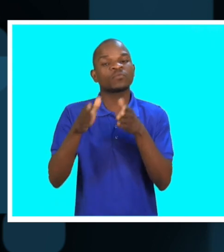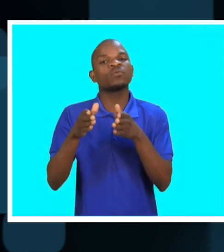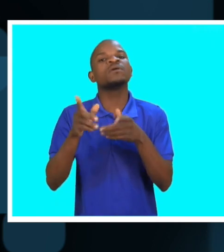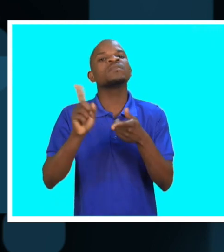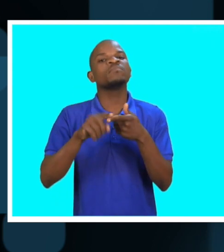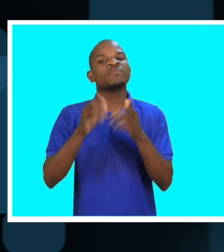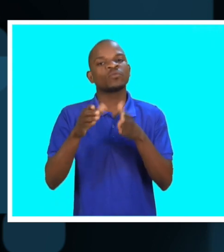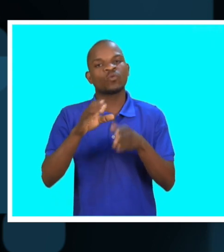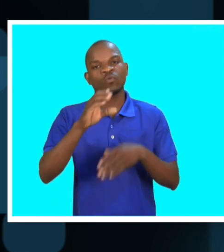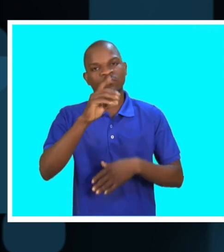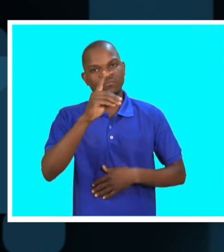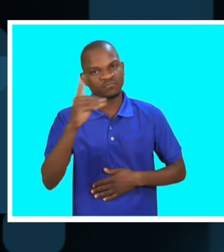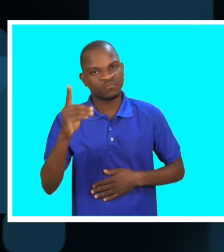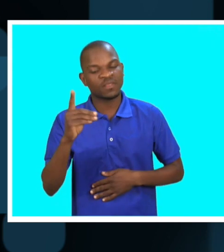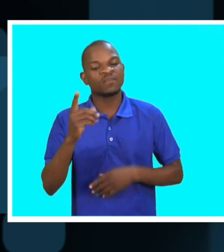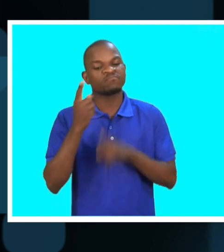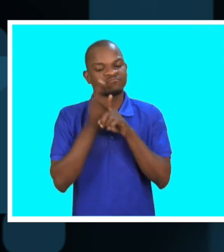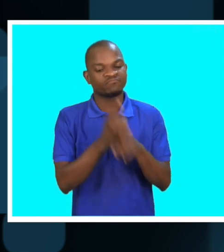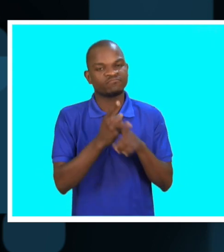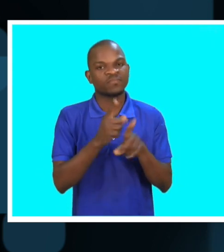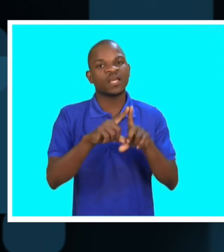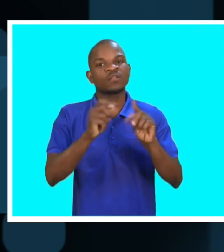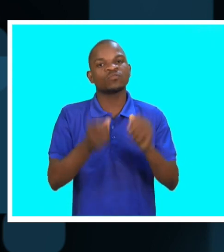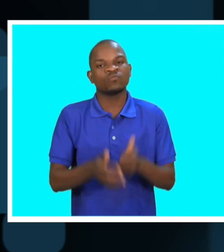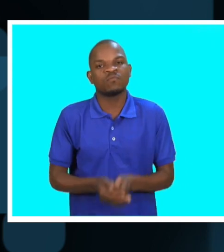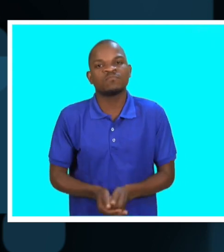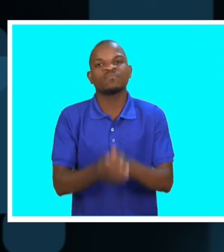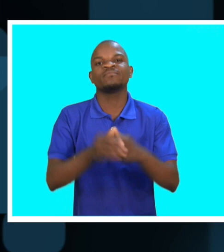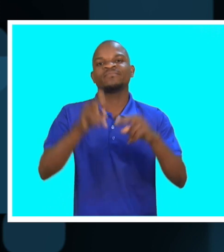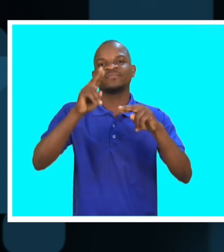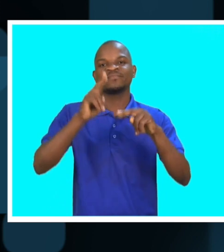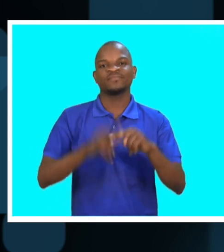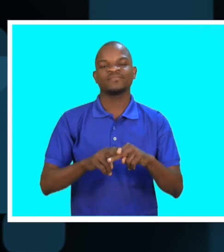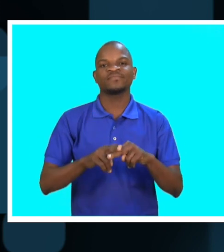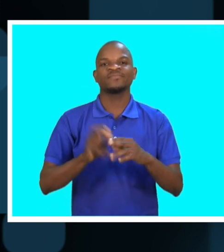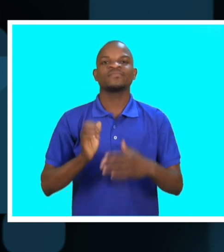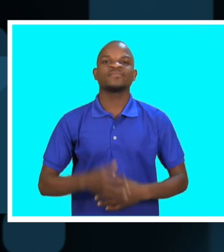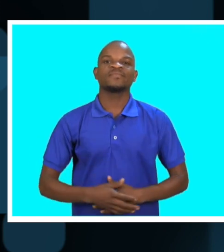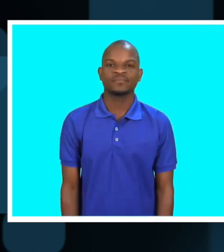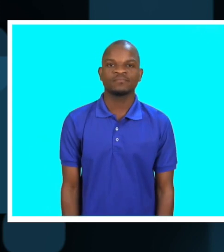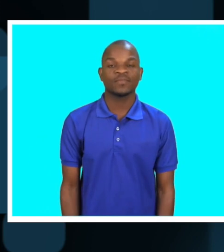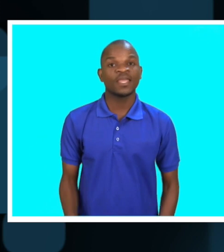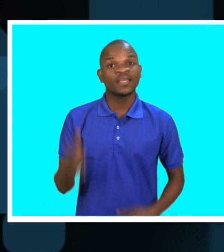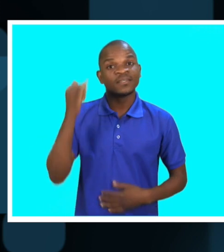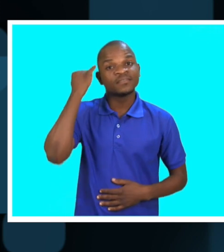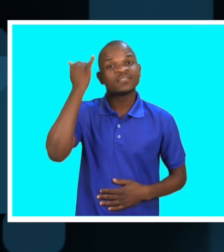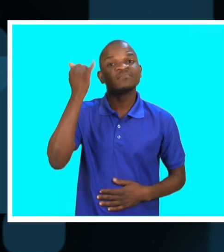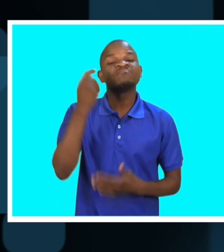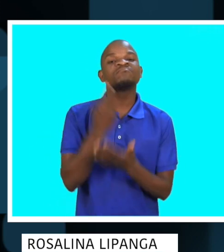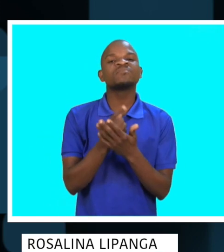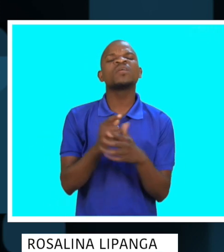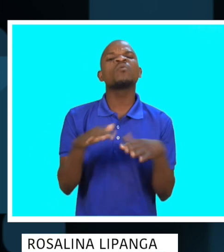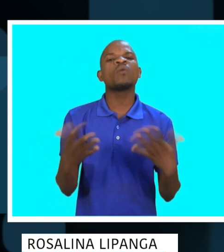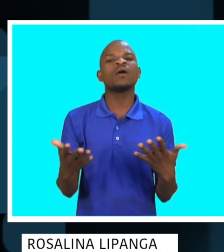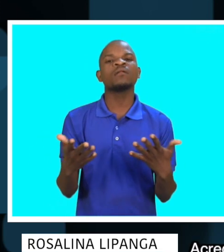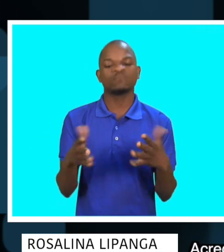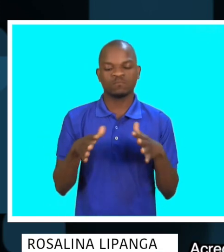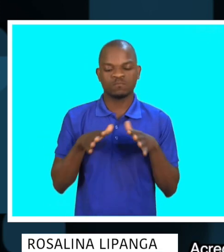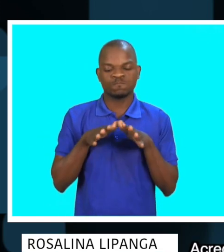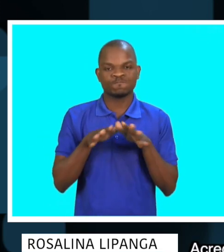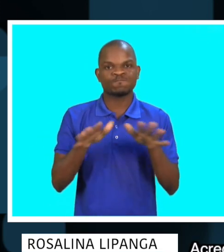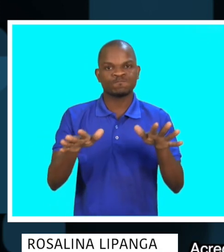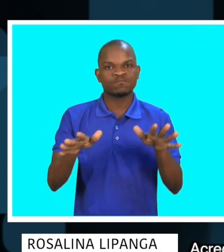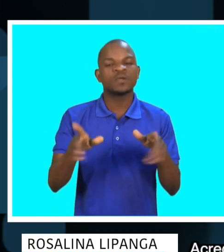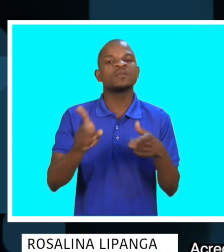com deficiência, a praticarem voleibol sentado. A principal é a massificação. Eu acredito